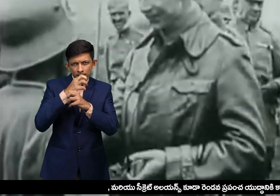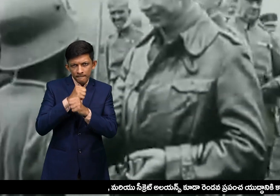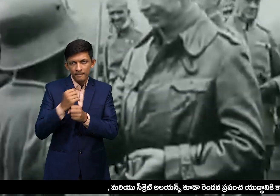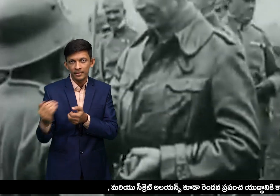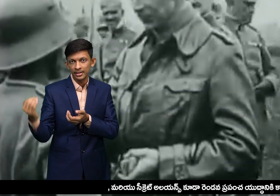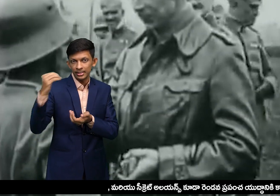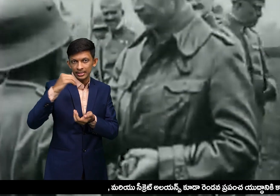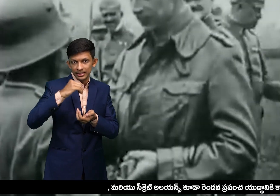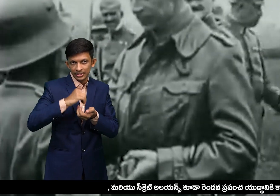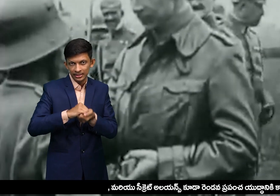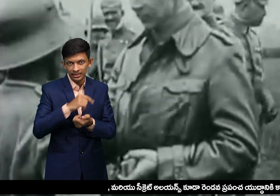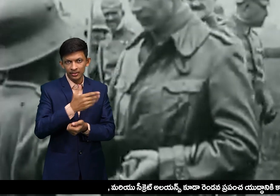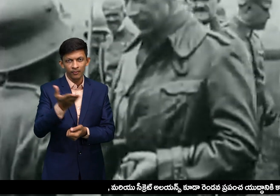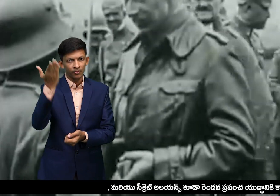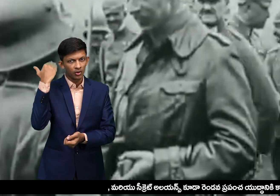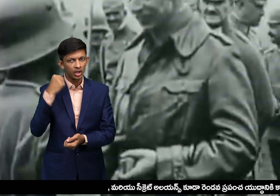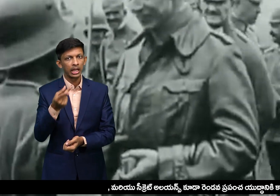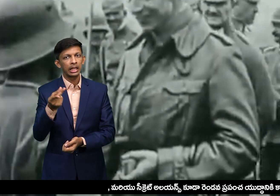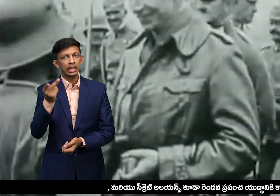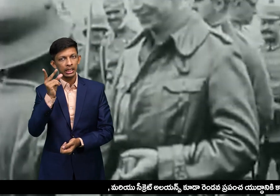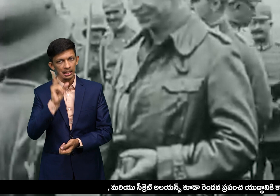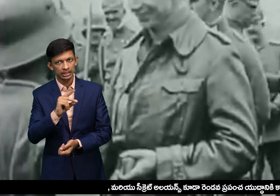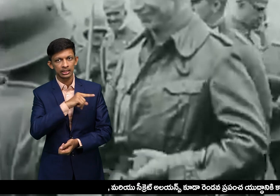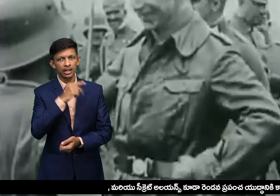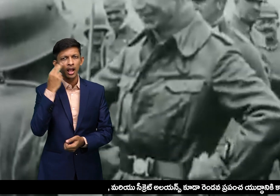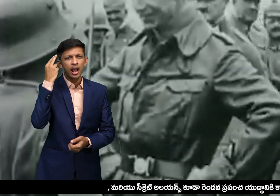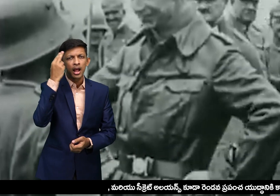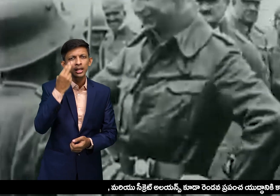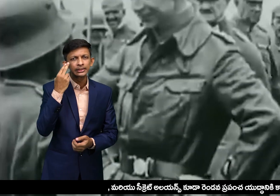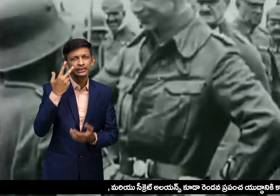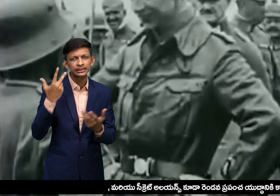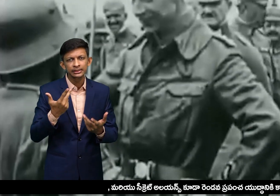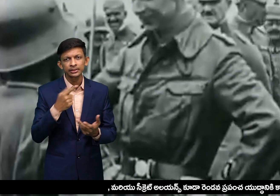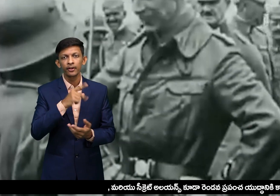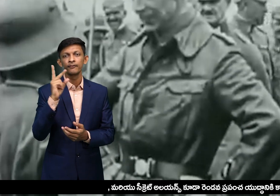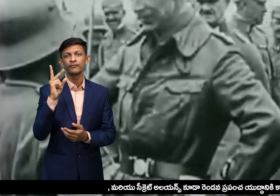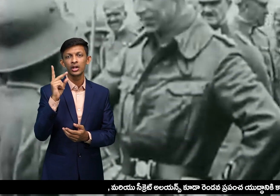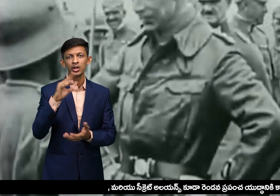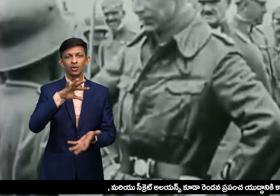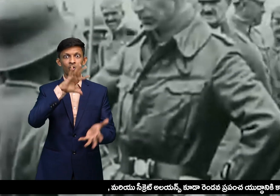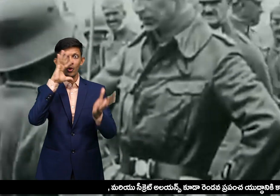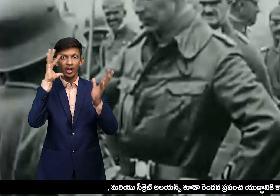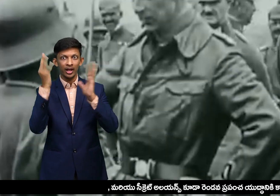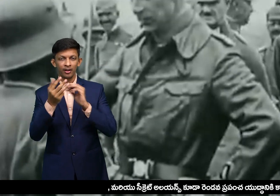మరియు సీక్రెట్ అలయన్స్ కూడా రెండవ ప్రపంచ యుద్ధానికి కారణం.